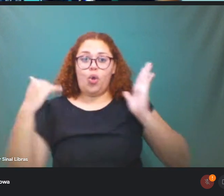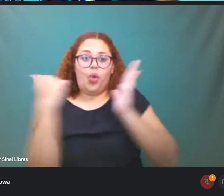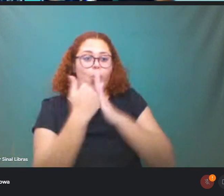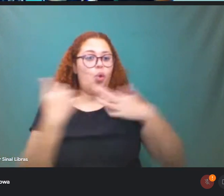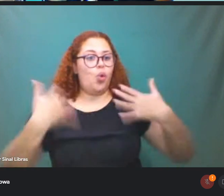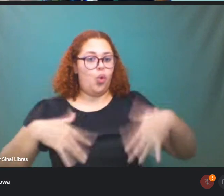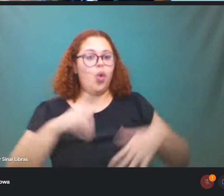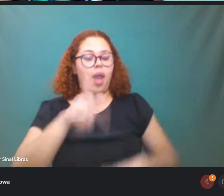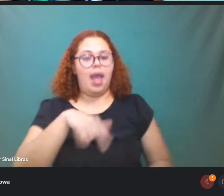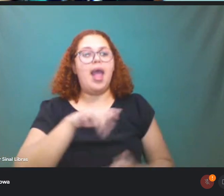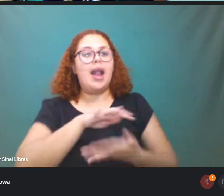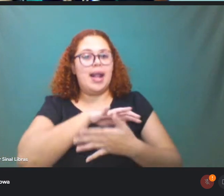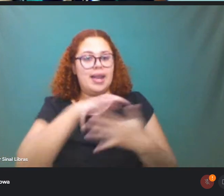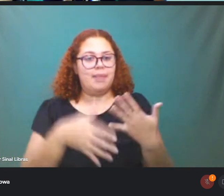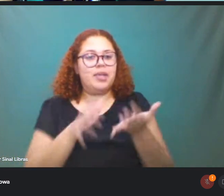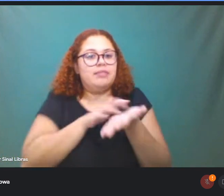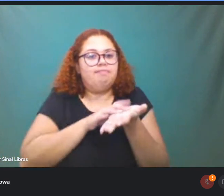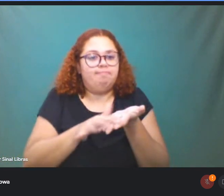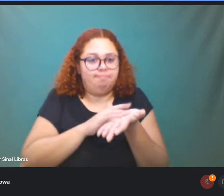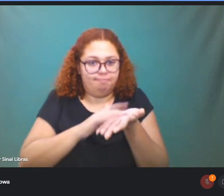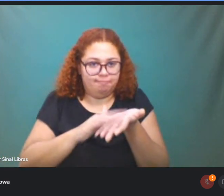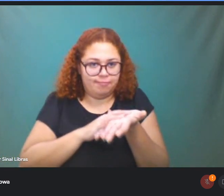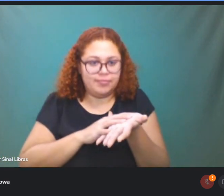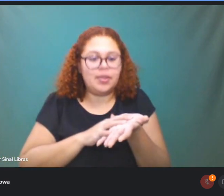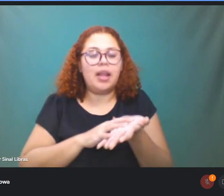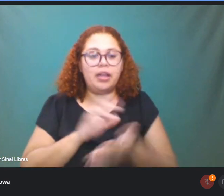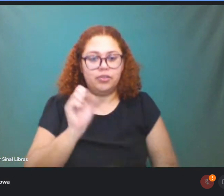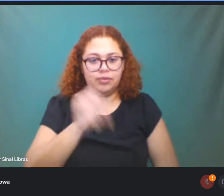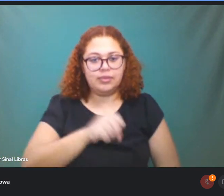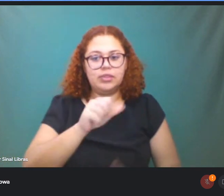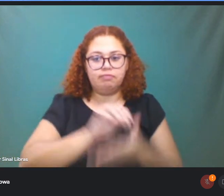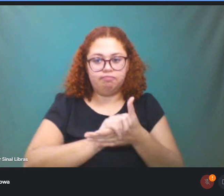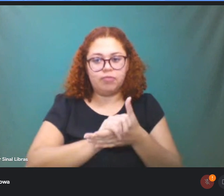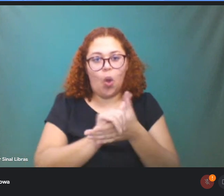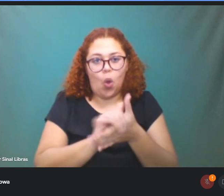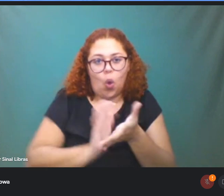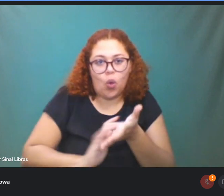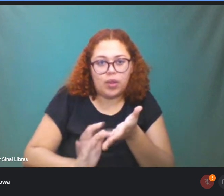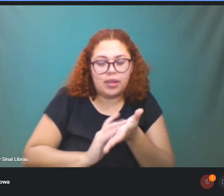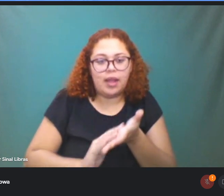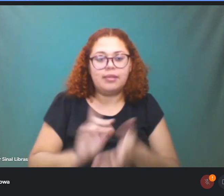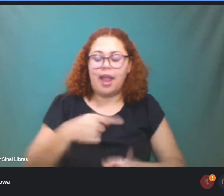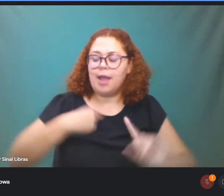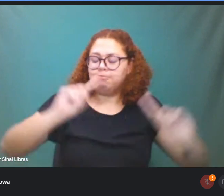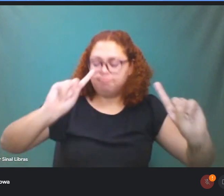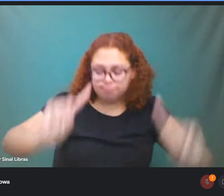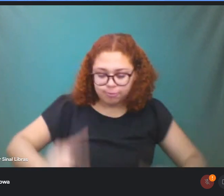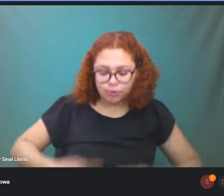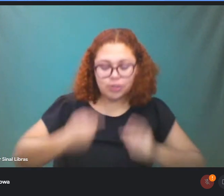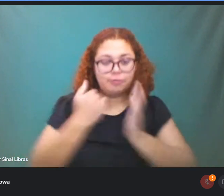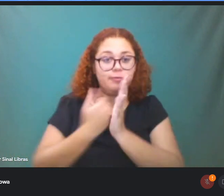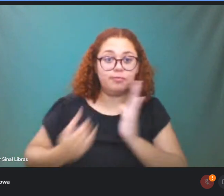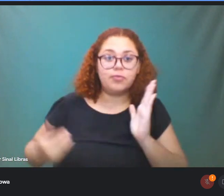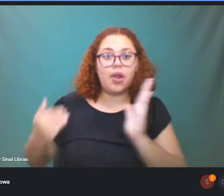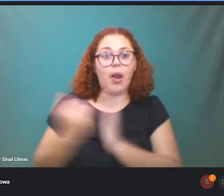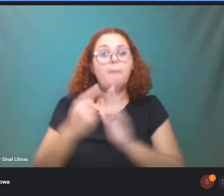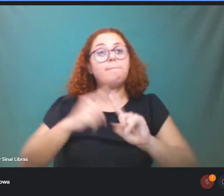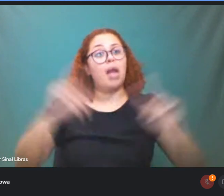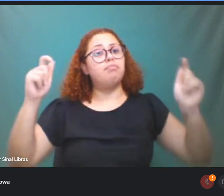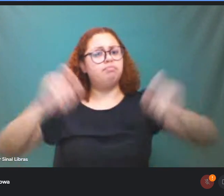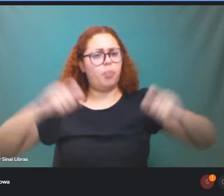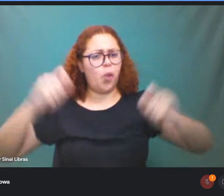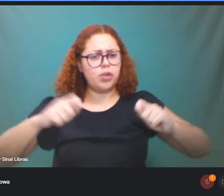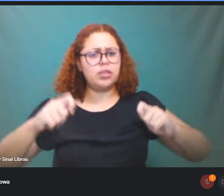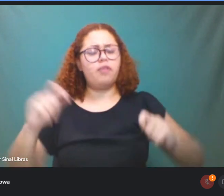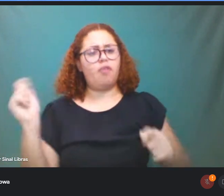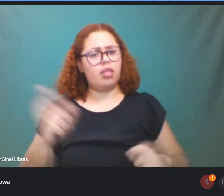Isso mesmo, contato. Certo. É muito... É um desafio, mas é possível. Sim. E vamos